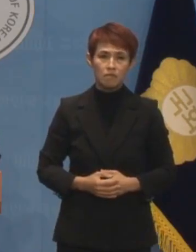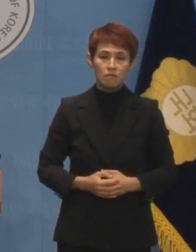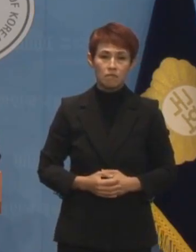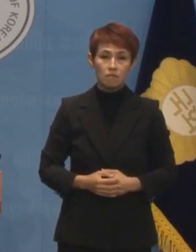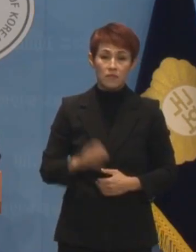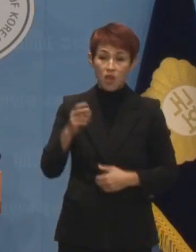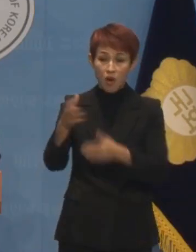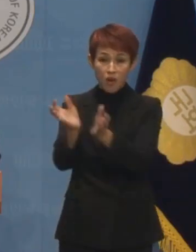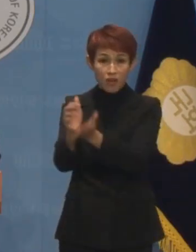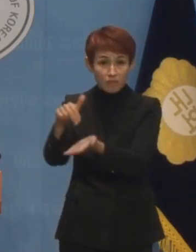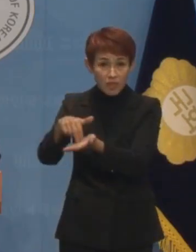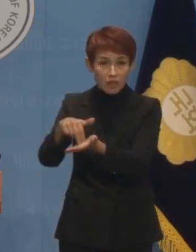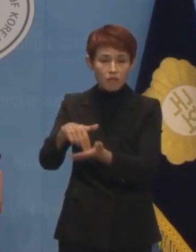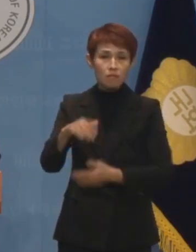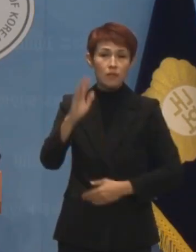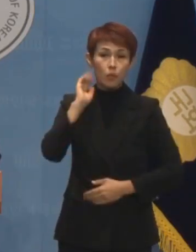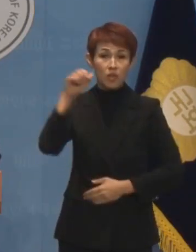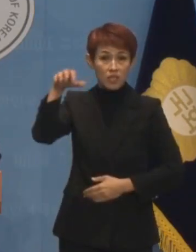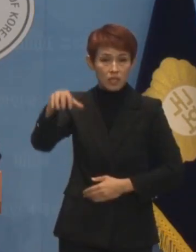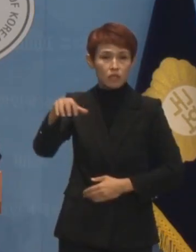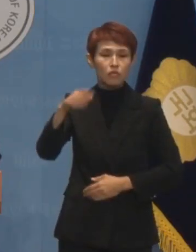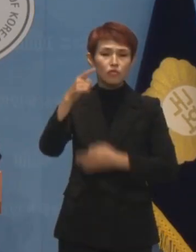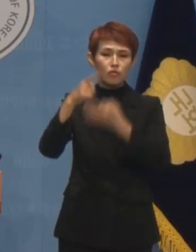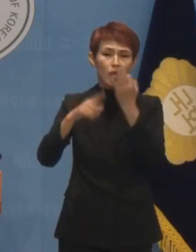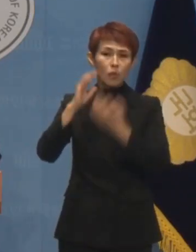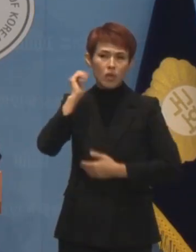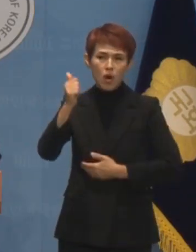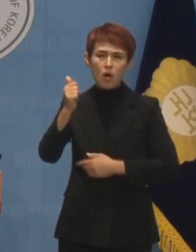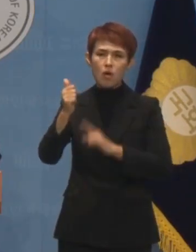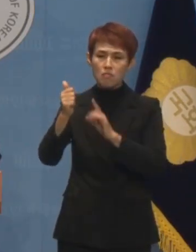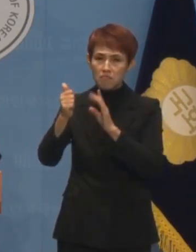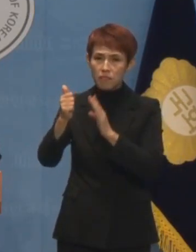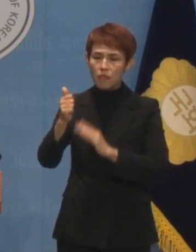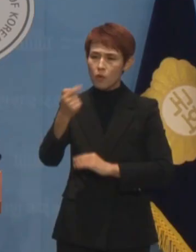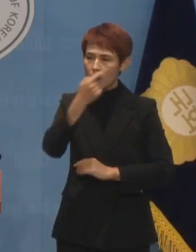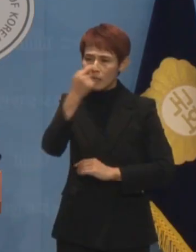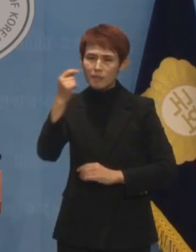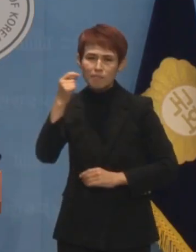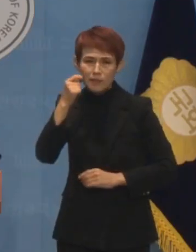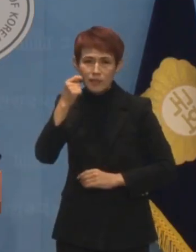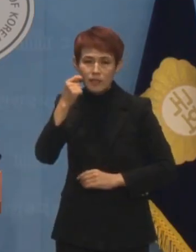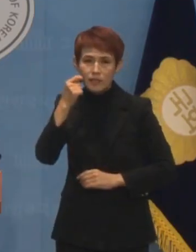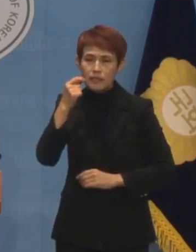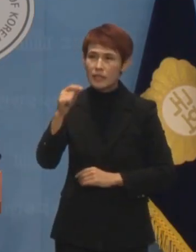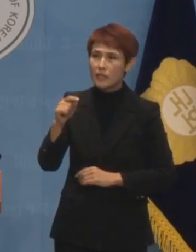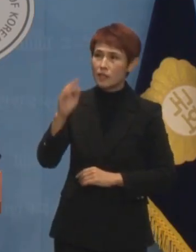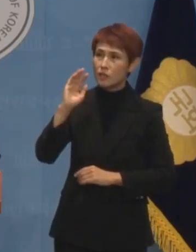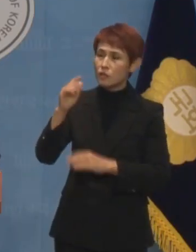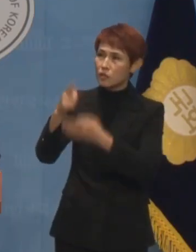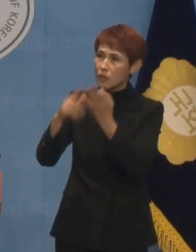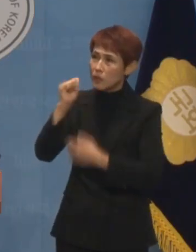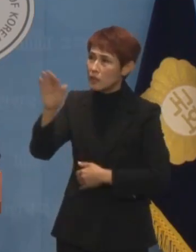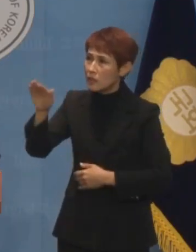여권에서는 대통령실이 윤석열 대통령에게 사실 확인조차 못한다는 얘기가 나올 정도입니다.